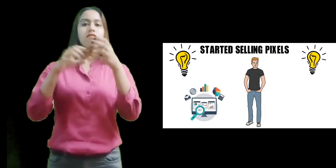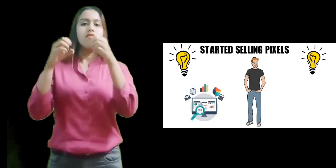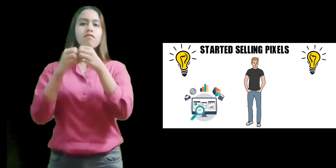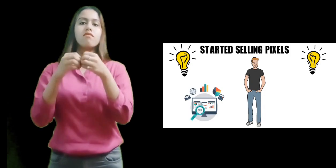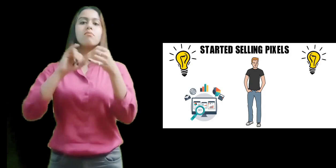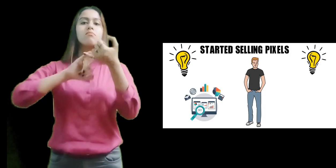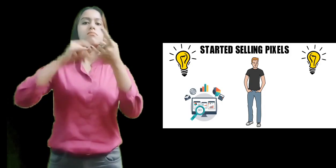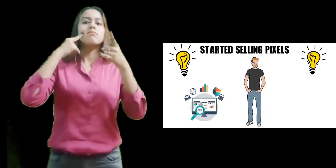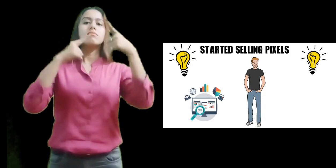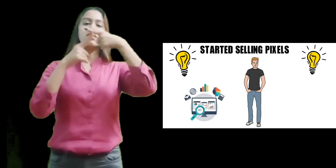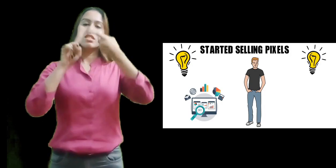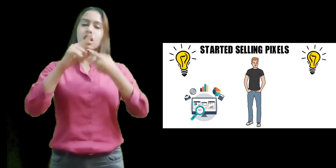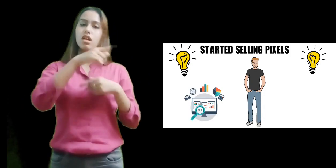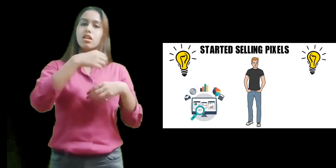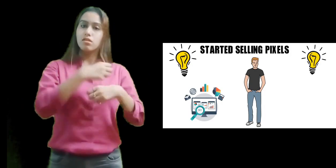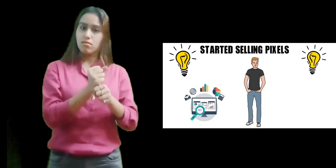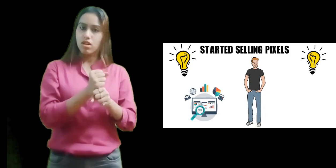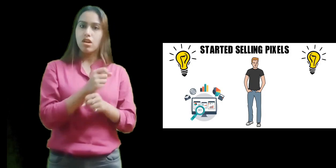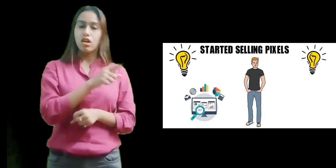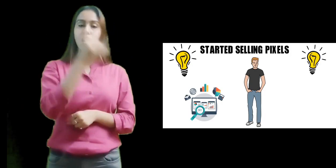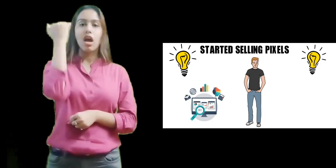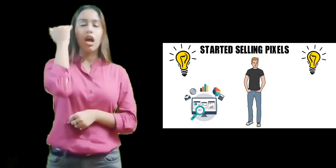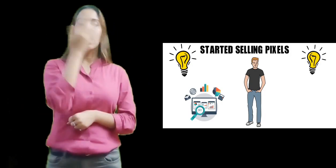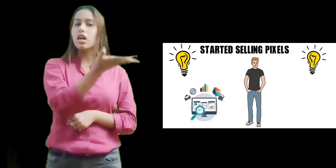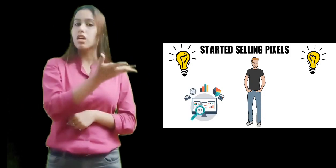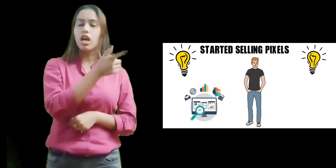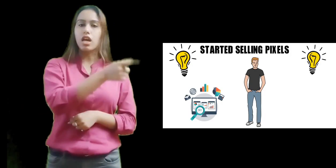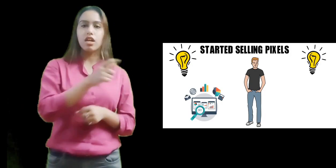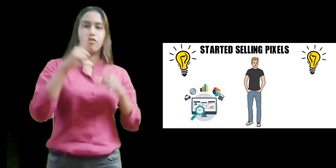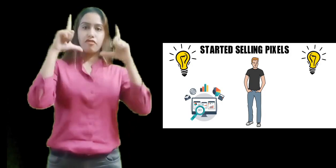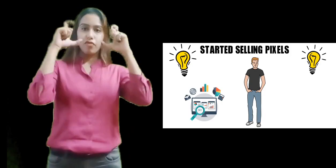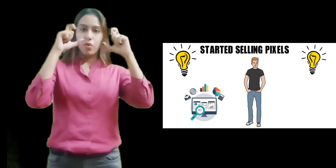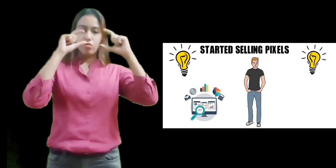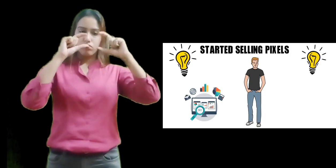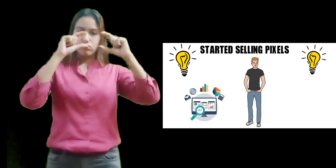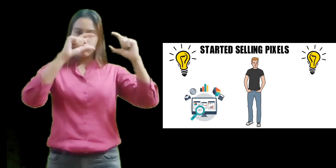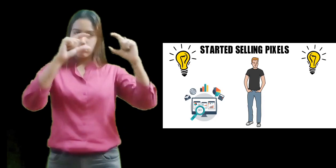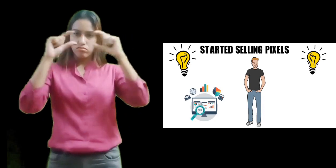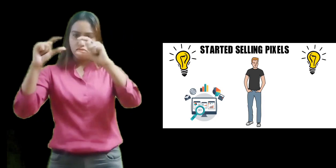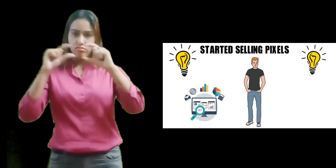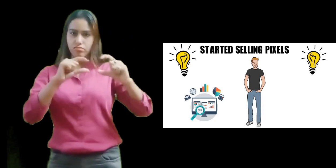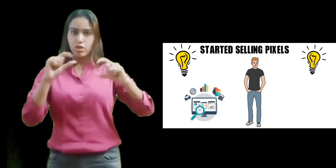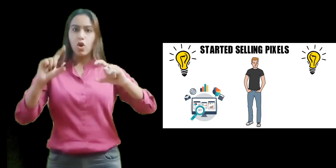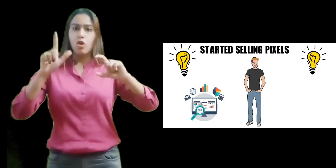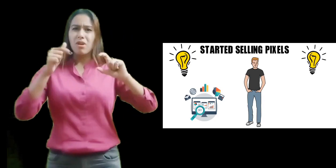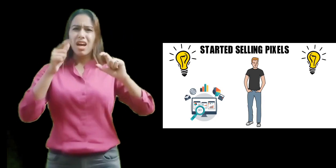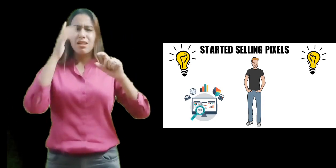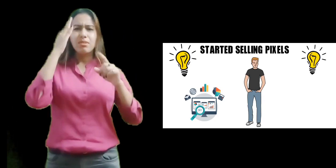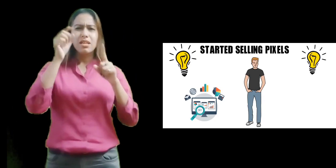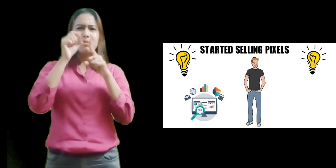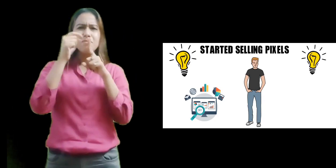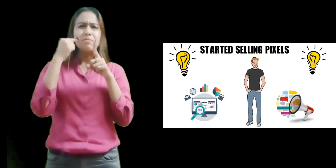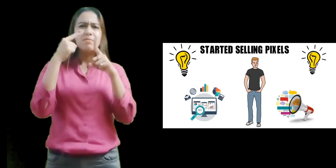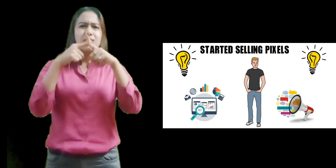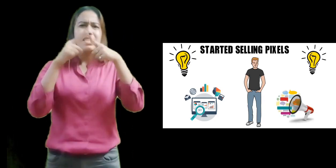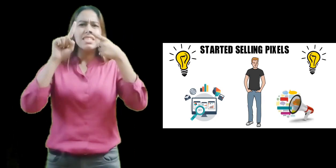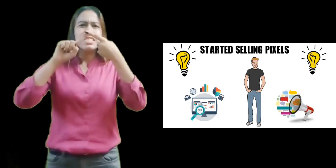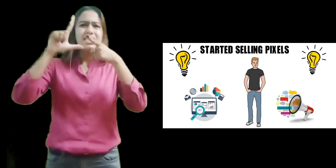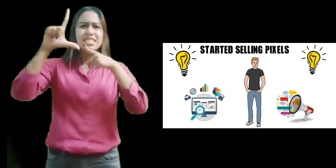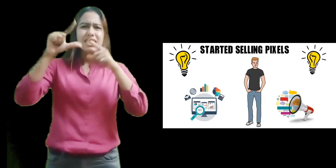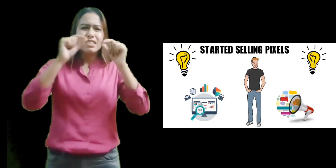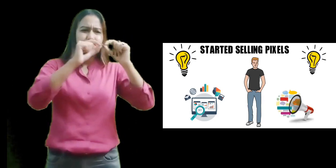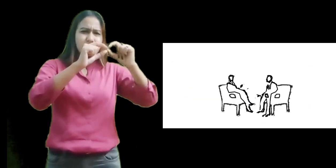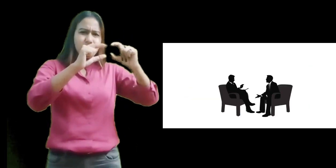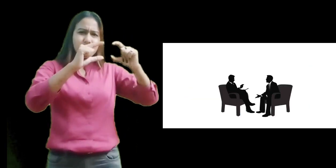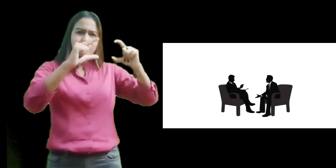था कि एक इमेज होगी जिसमें 1 मिलियन पिक्सल्स होंगे, जिसमें से कितने भी पिक्सल्स खरीद के कोई भी कंपनी उस पर एडवर्टाइज कर सकती है।